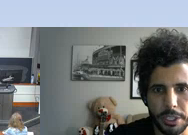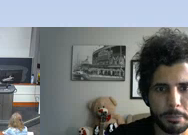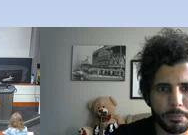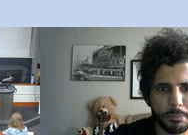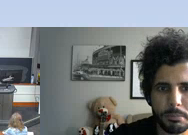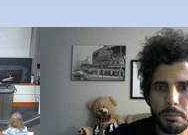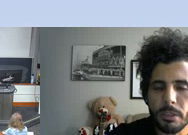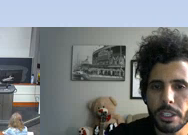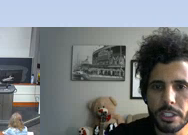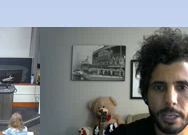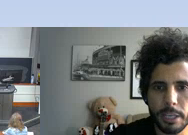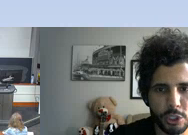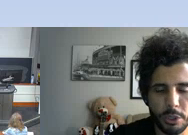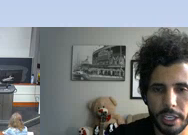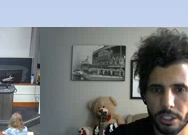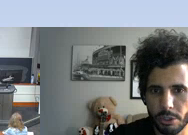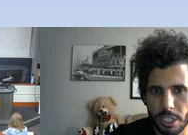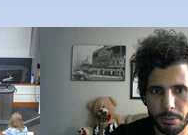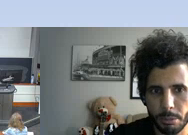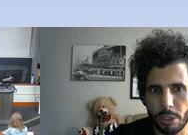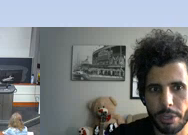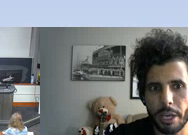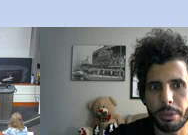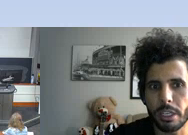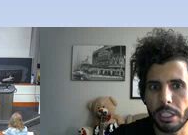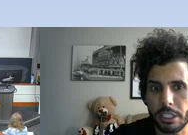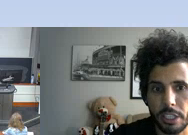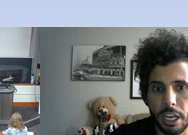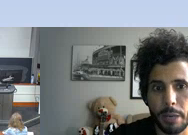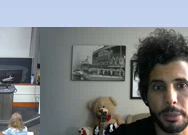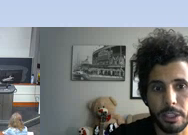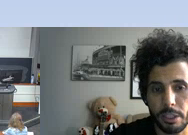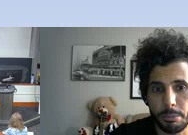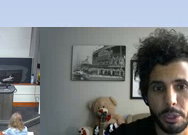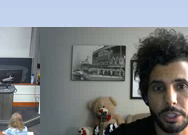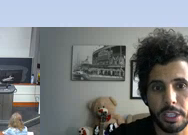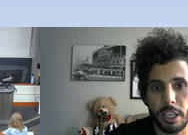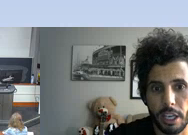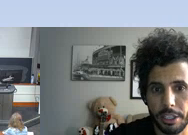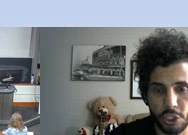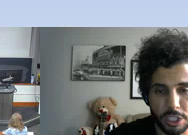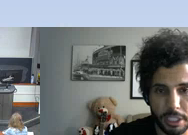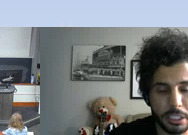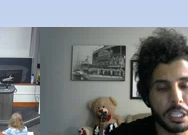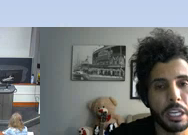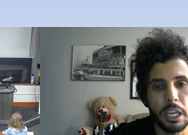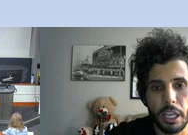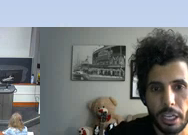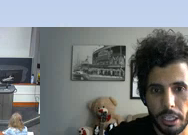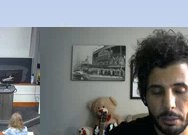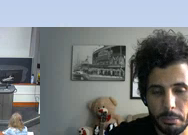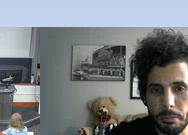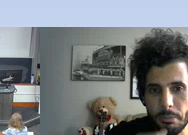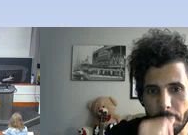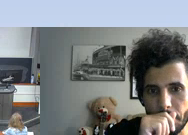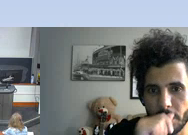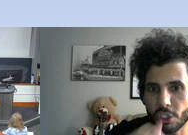3, example 2 has a resumptive pronoun, الكتاب, the book, أنا اشتريت.